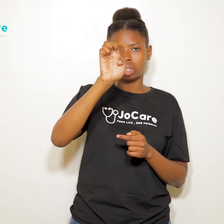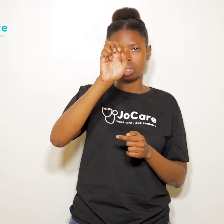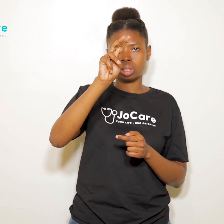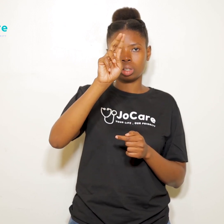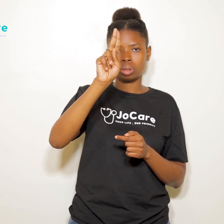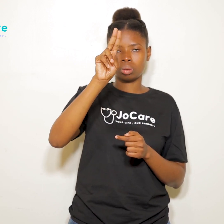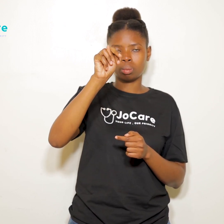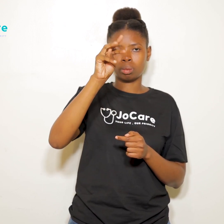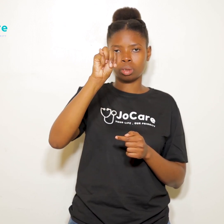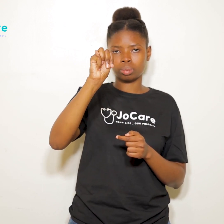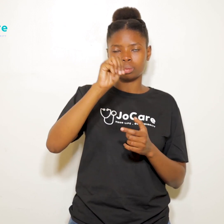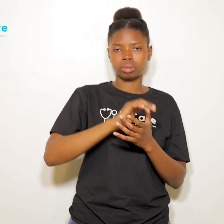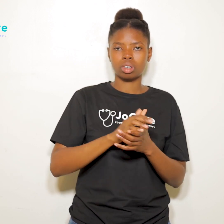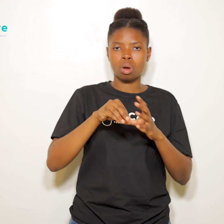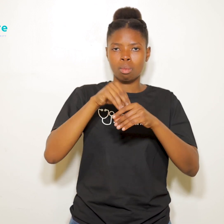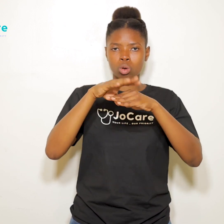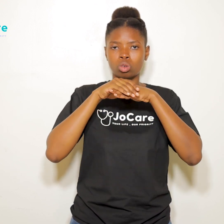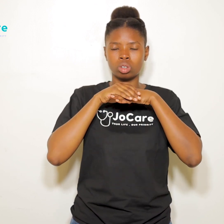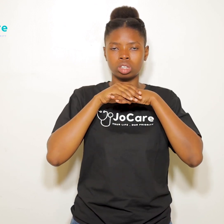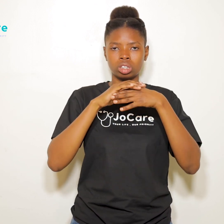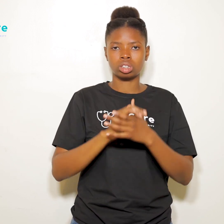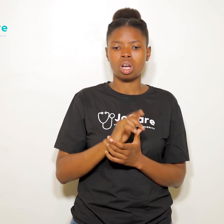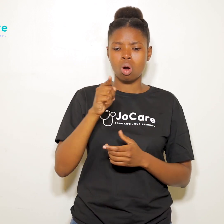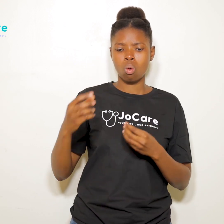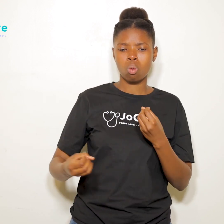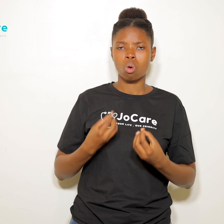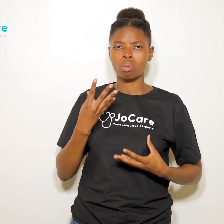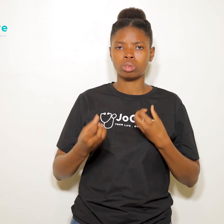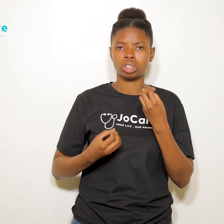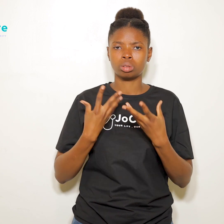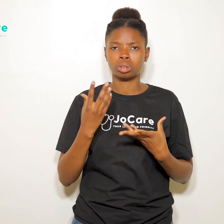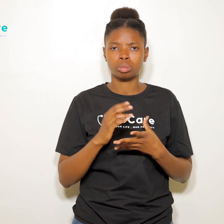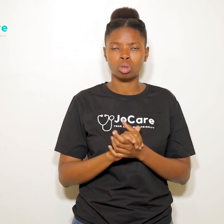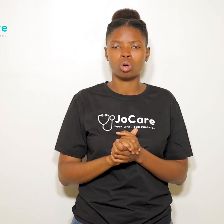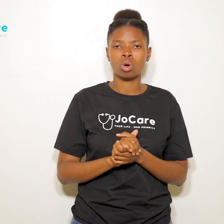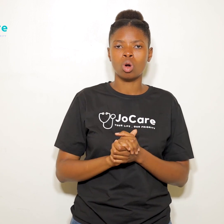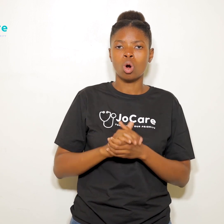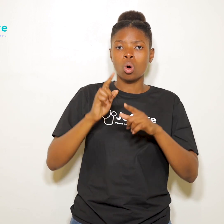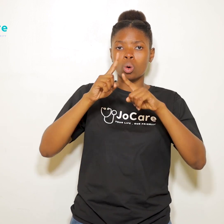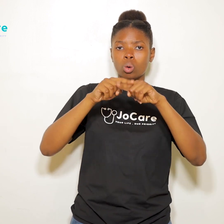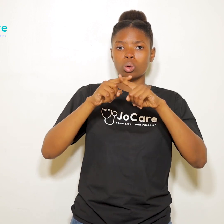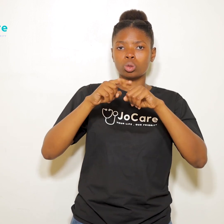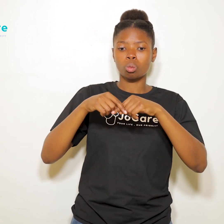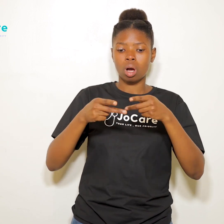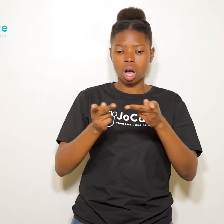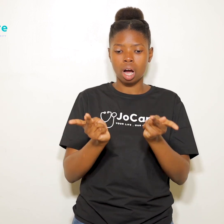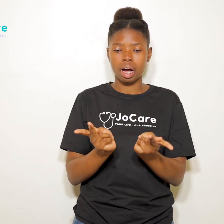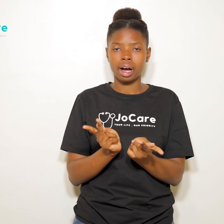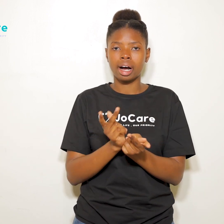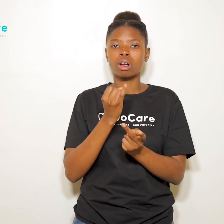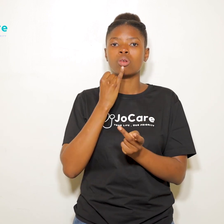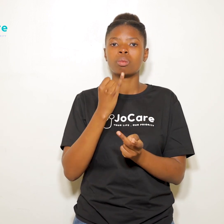Iyo gitangiye gukora umusemburo witwa progesterone, niwo utuma noneho nyababyeyi itangira kwitegura kwakira